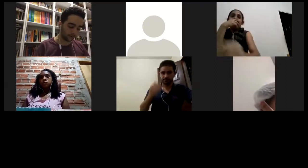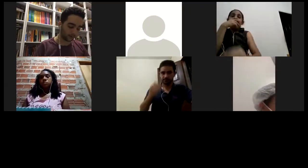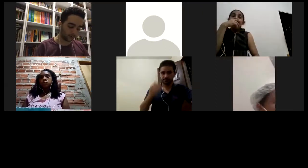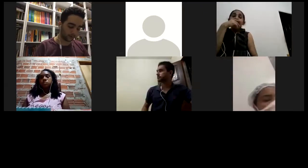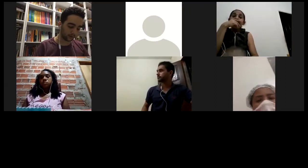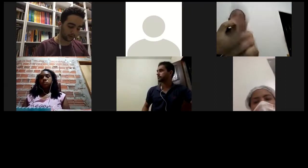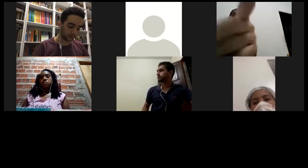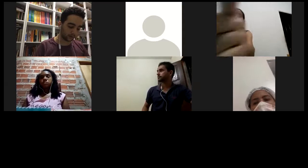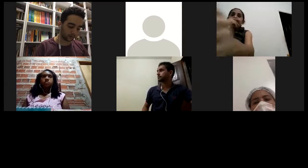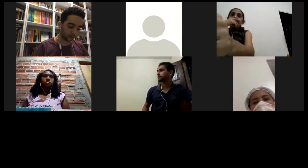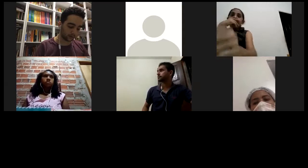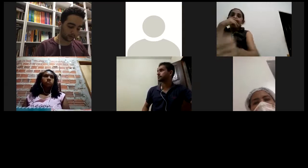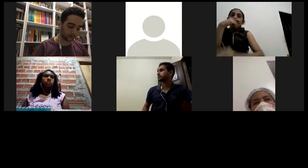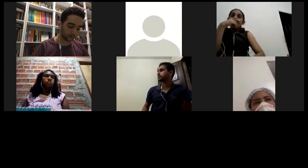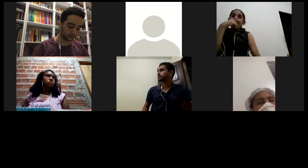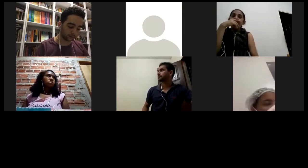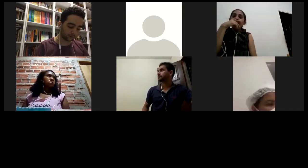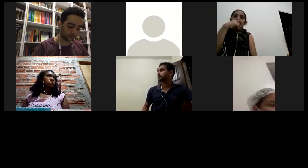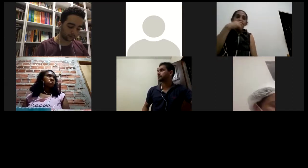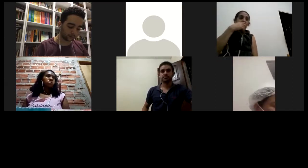Deixa eu só abrir aqui o nome delas.